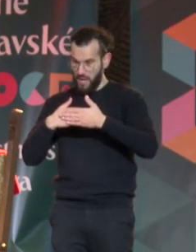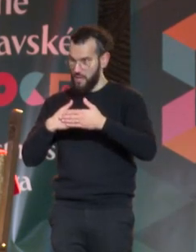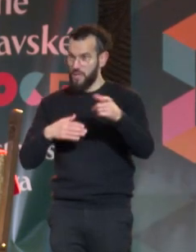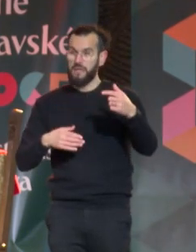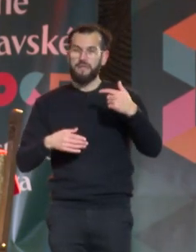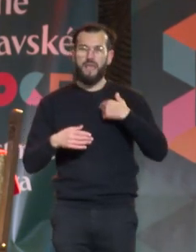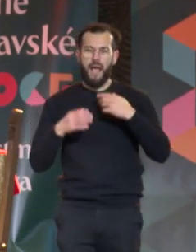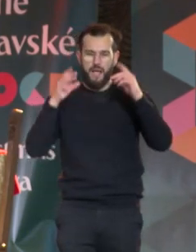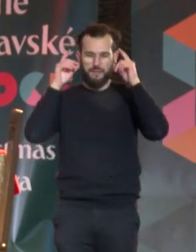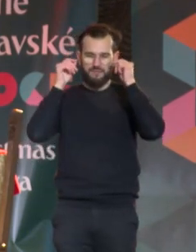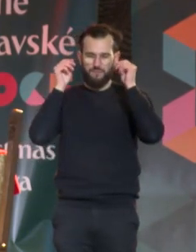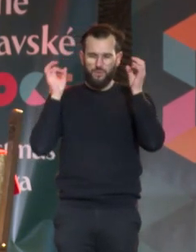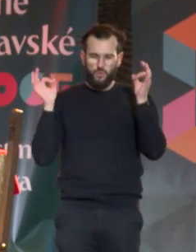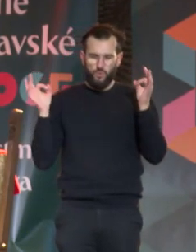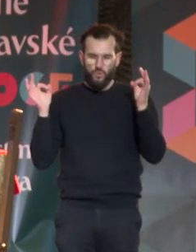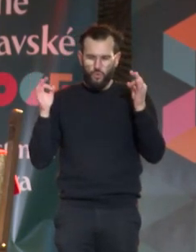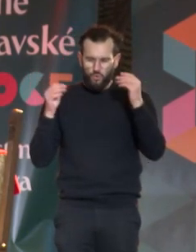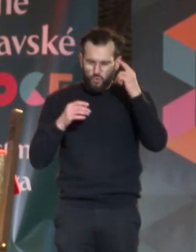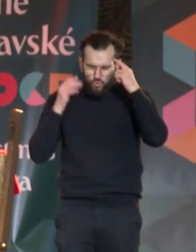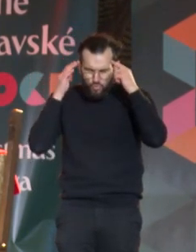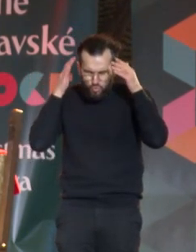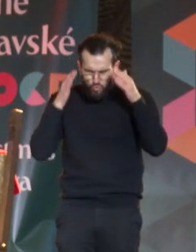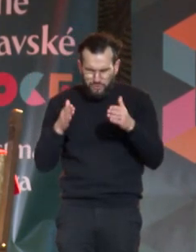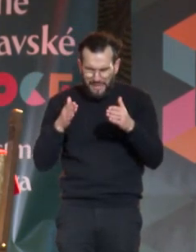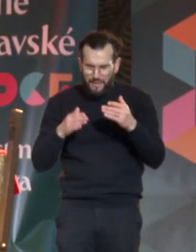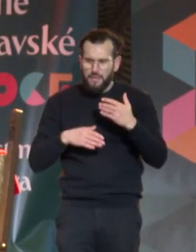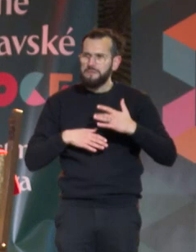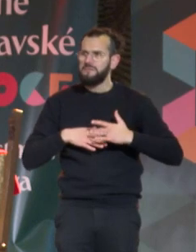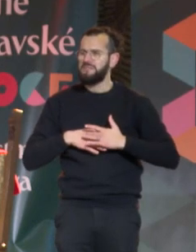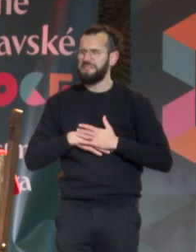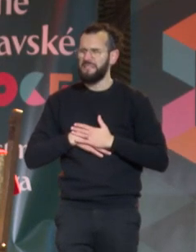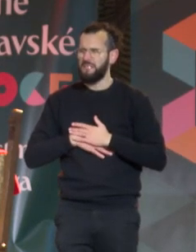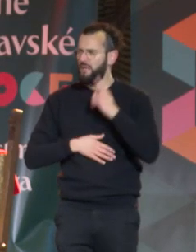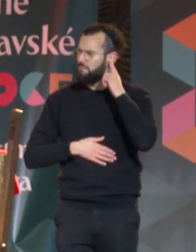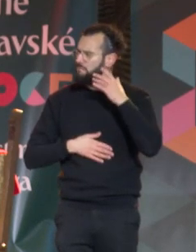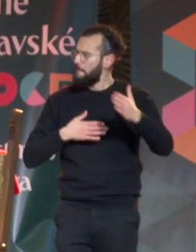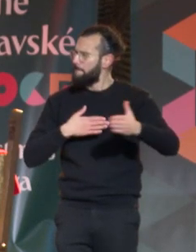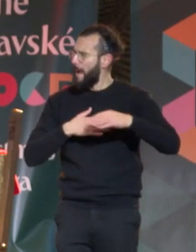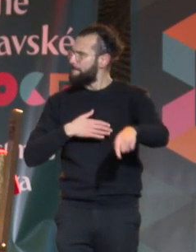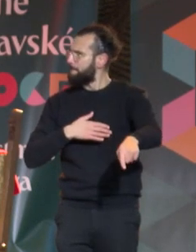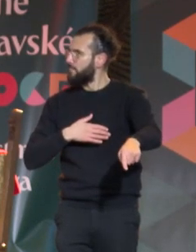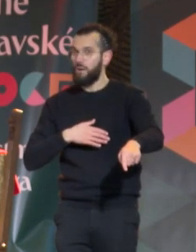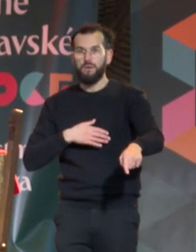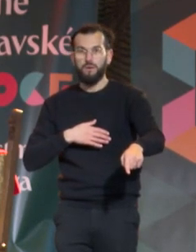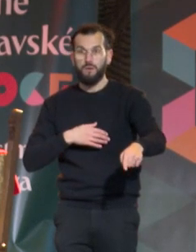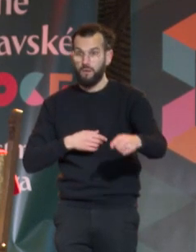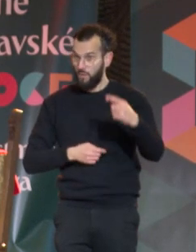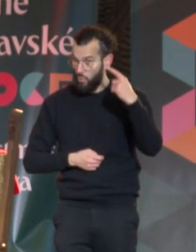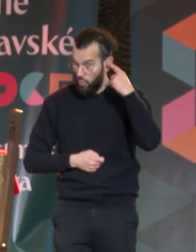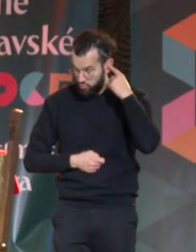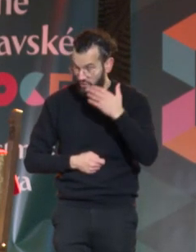a pekelne sa sústredíš, ucítiš to až tu hore u nás v byte. Nie je to počuť